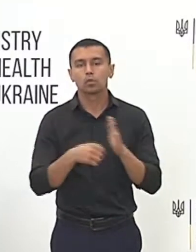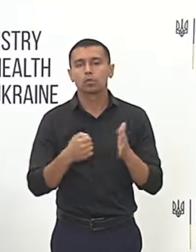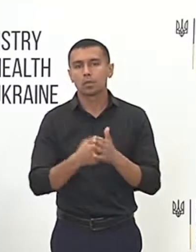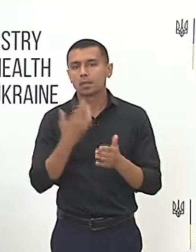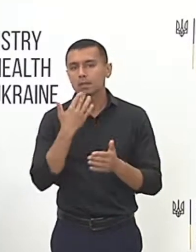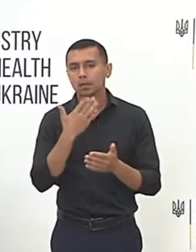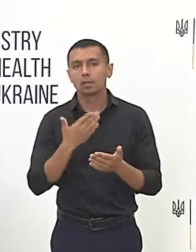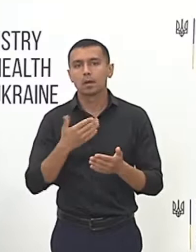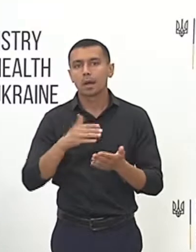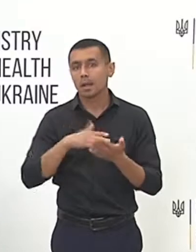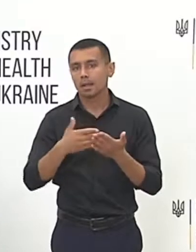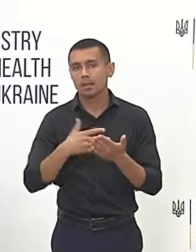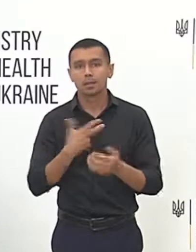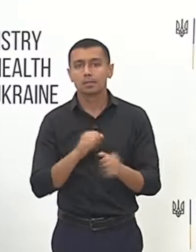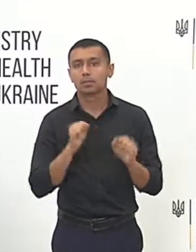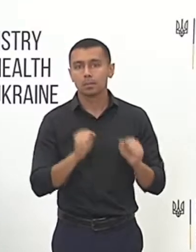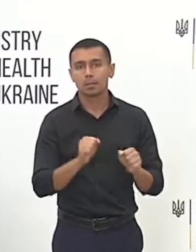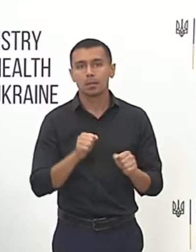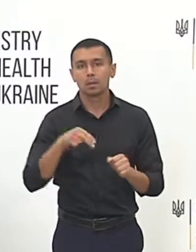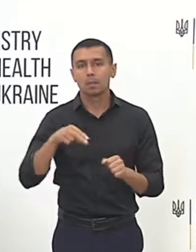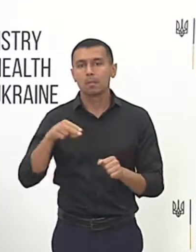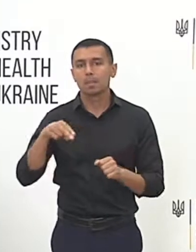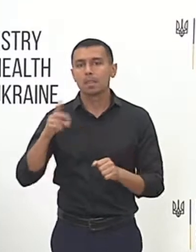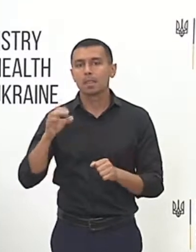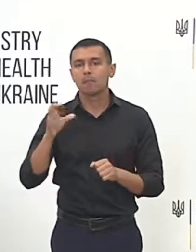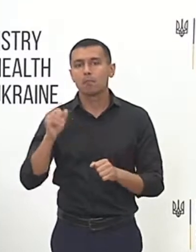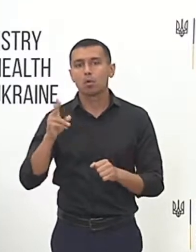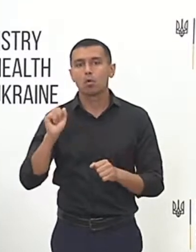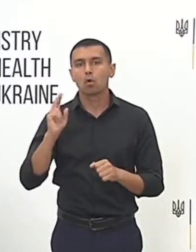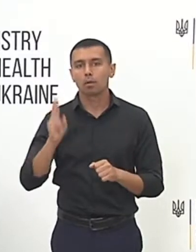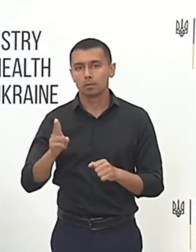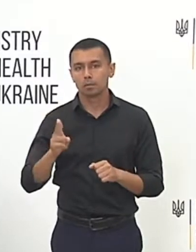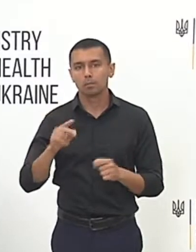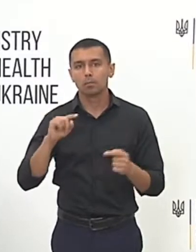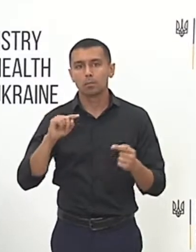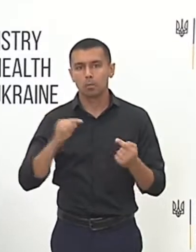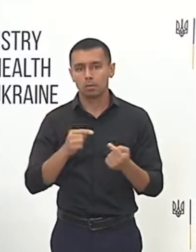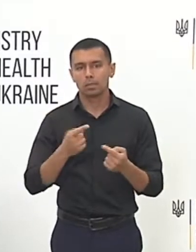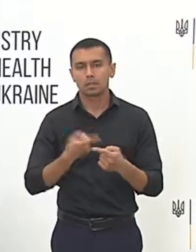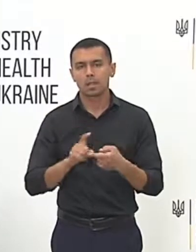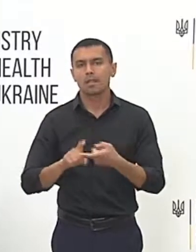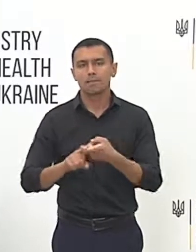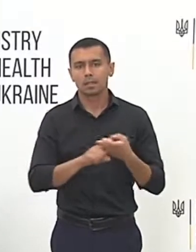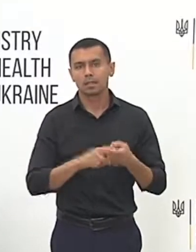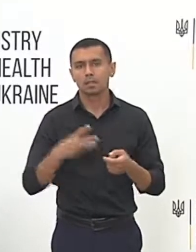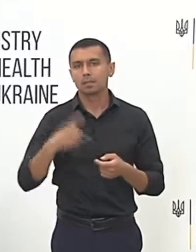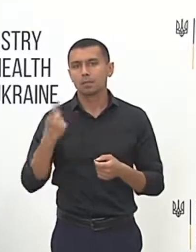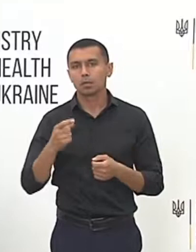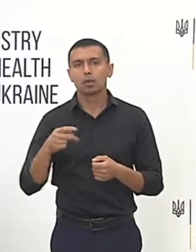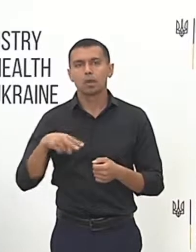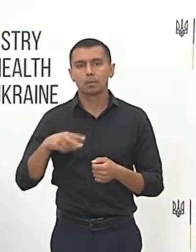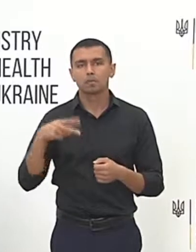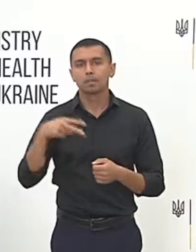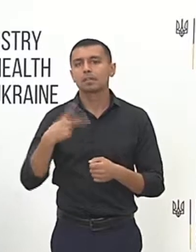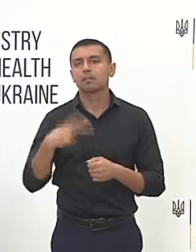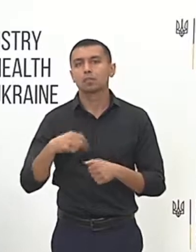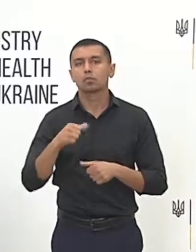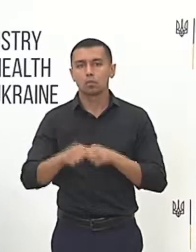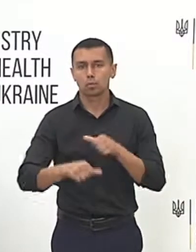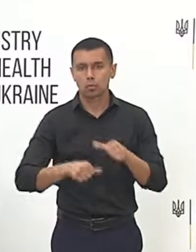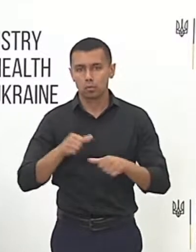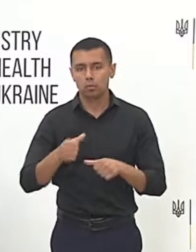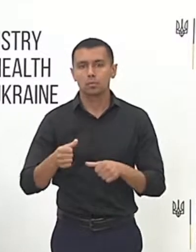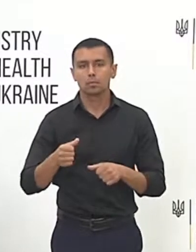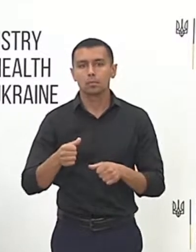до національного календаря щеплень вакцину проти пневмококової інфекції. 31 липня 2020